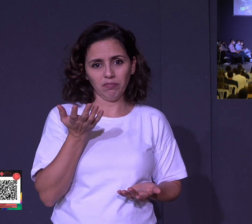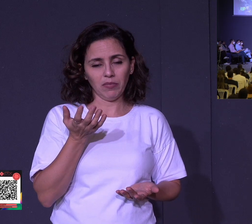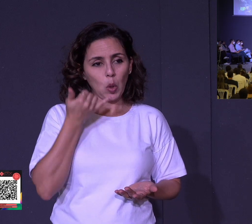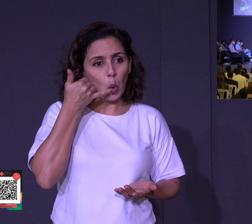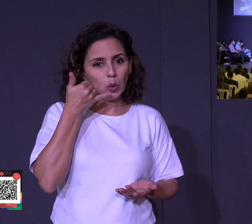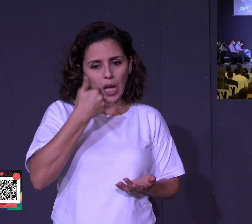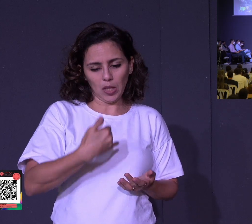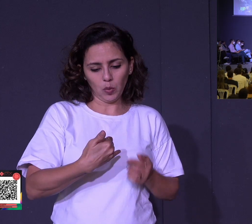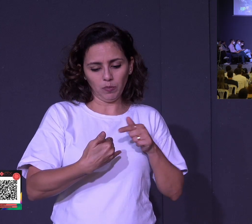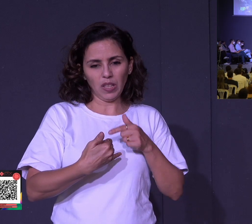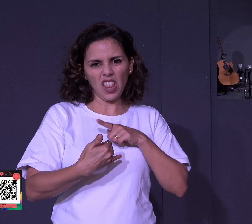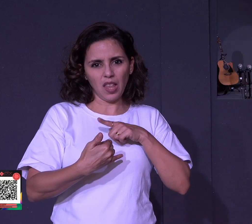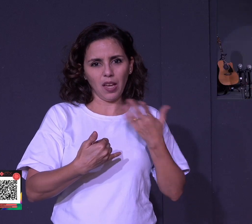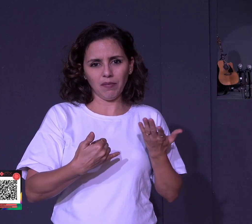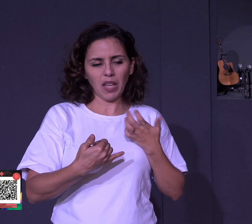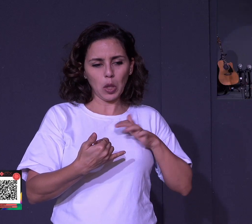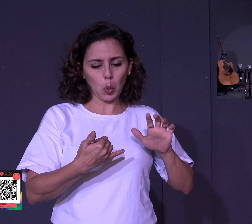Troca de telefone.